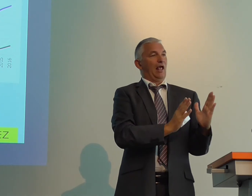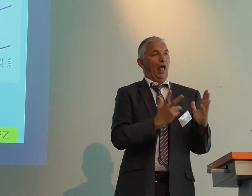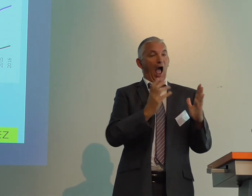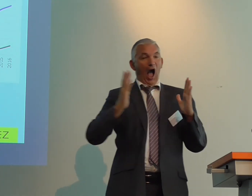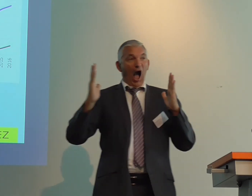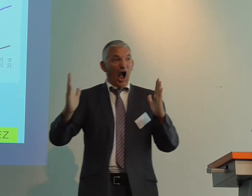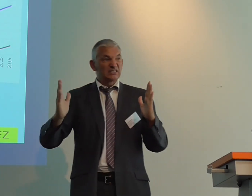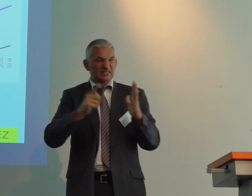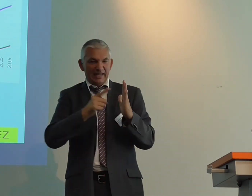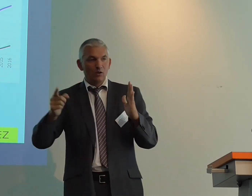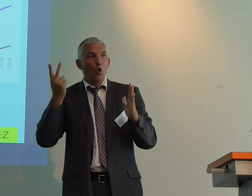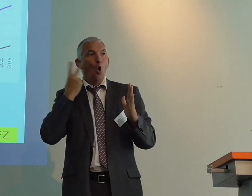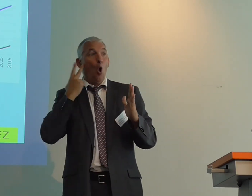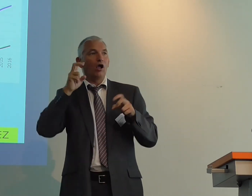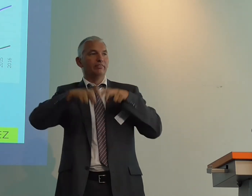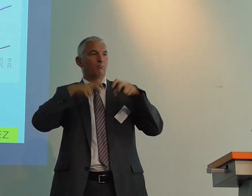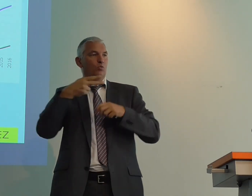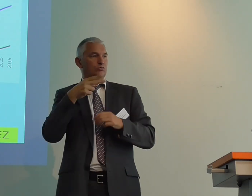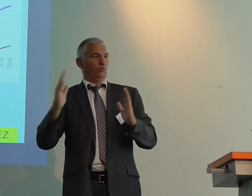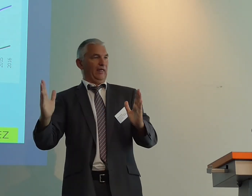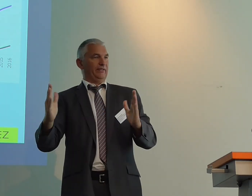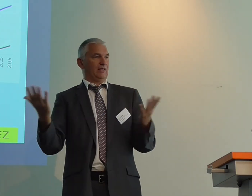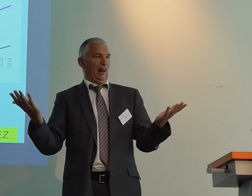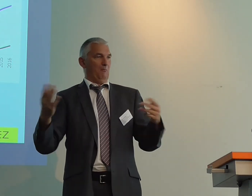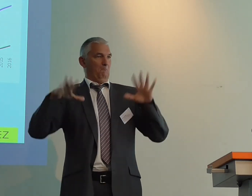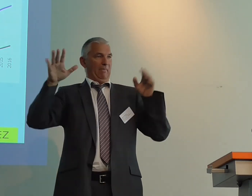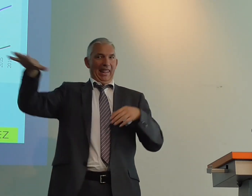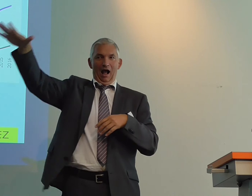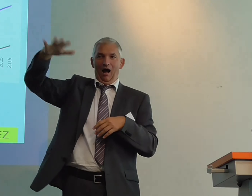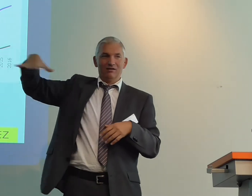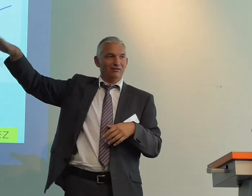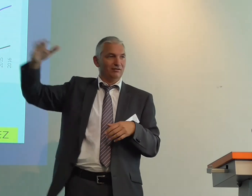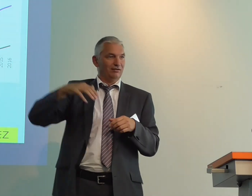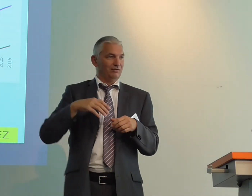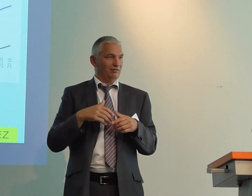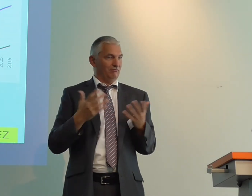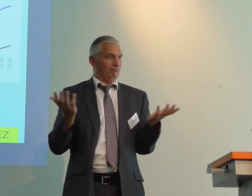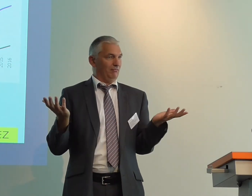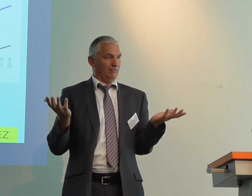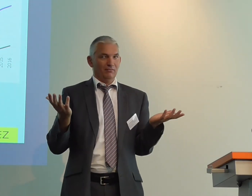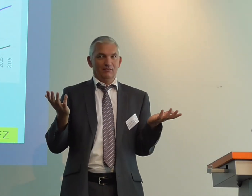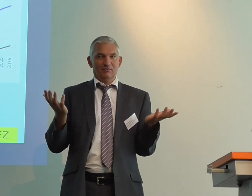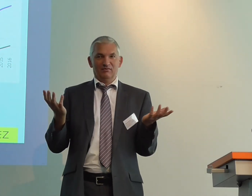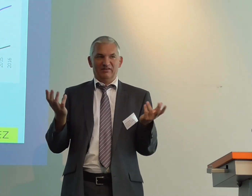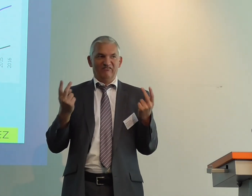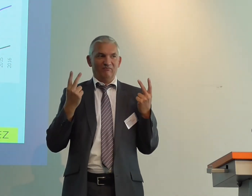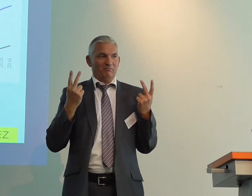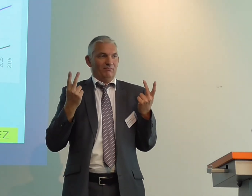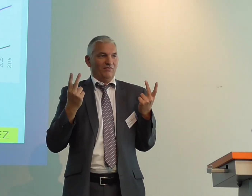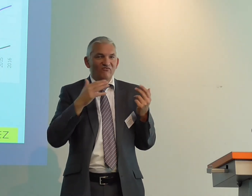hörgeschädigte Menschen sind. Und 80% Hörende. Also die Mehrheit der Hörenden schaut eben auch Fernsehen